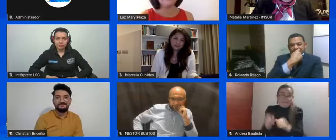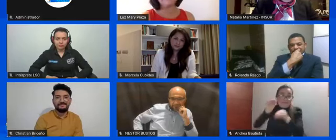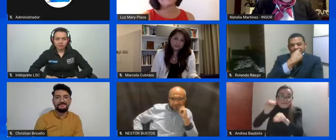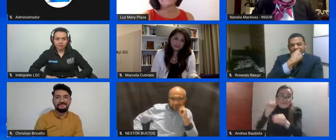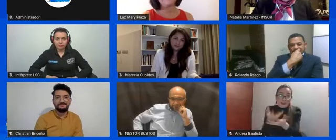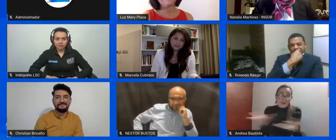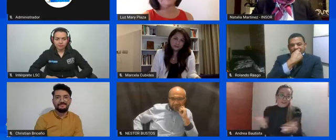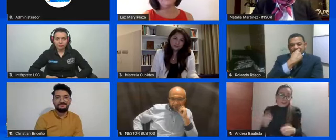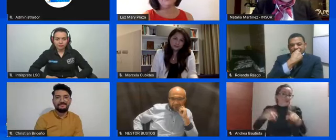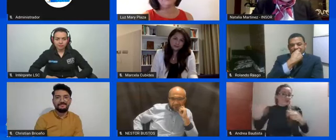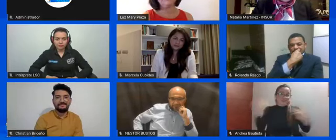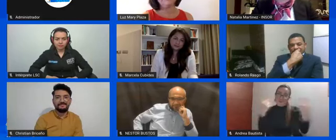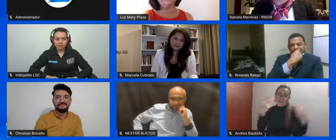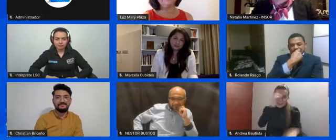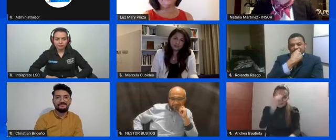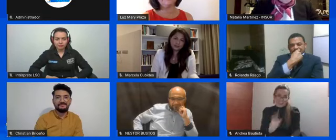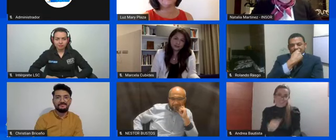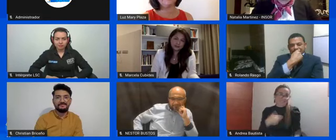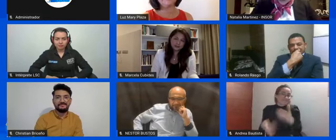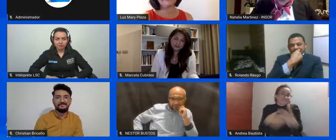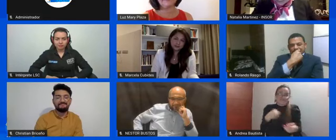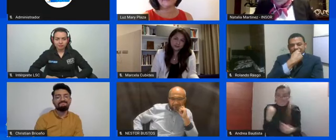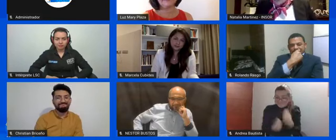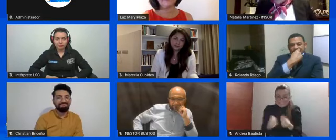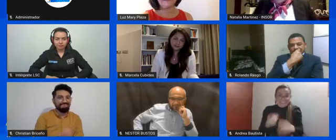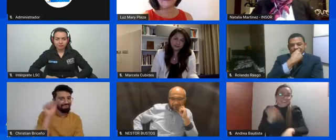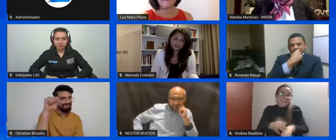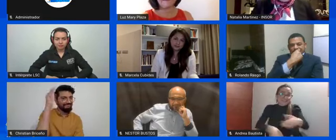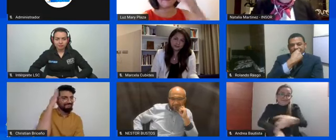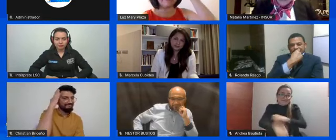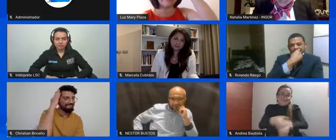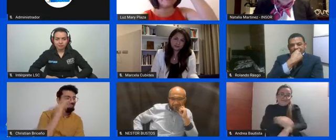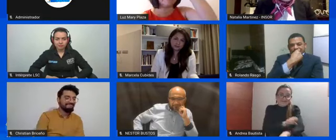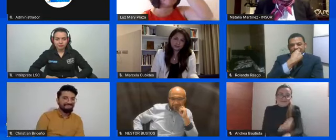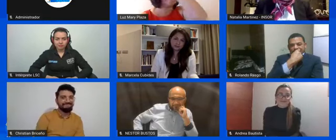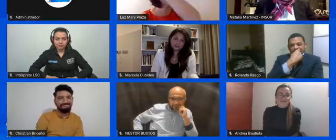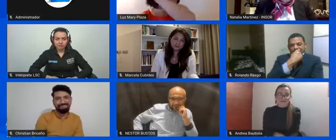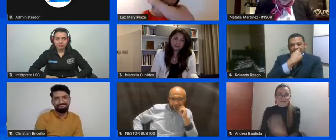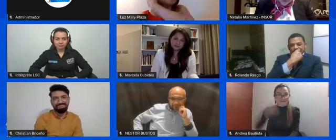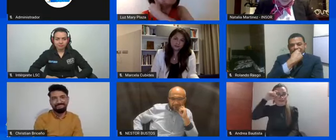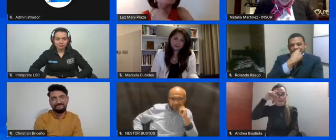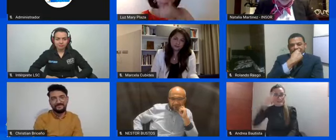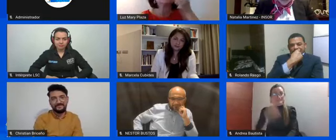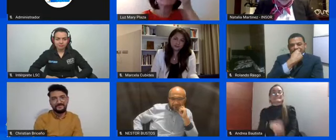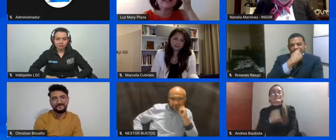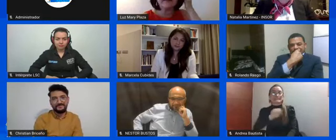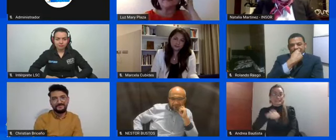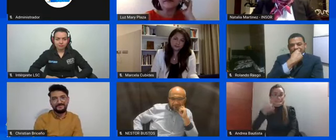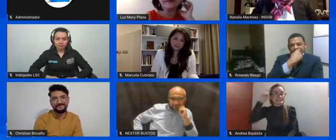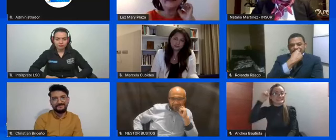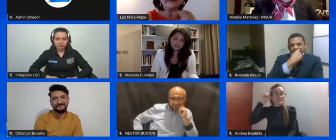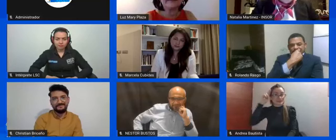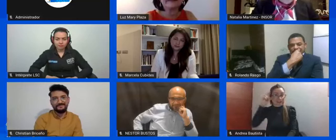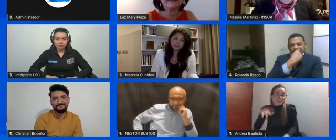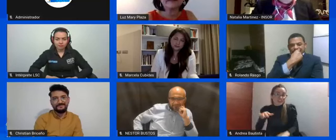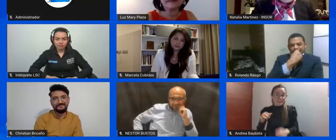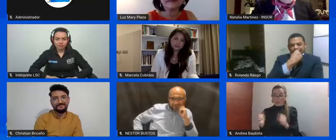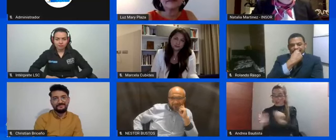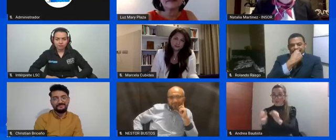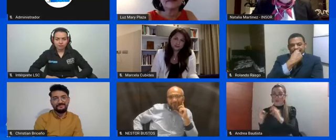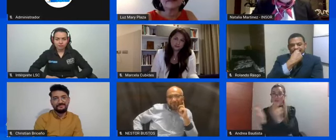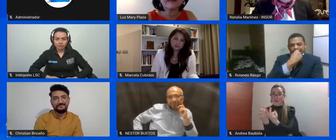cámaras. Claro, acá toca poner a la familia a trabajar con uno porque